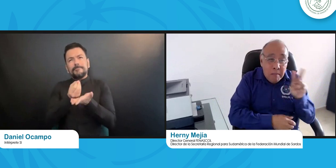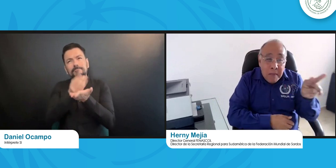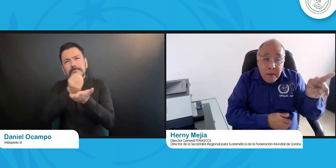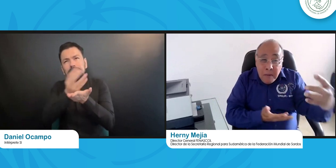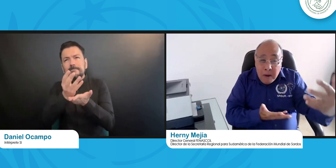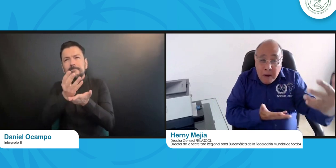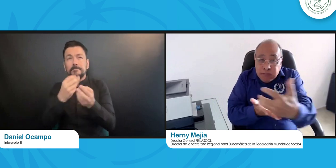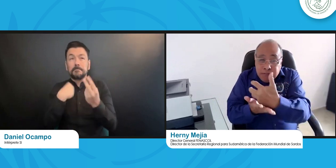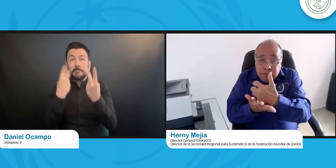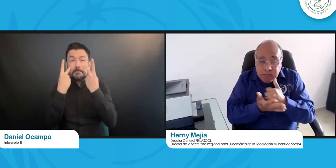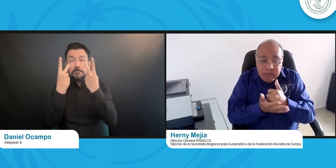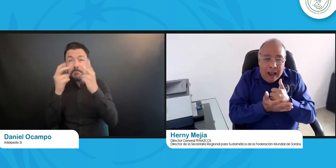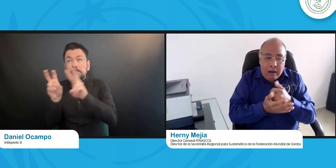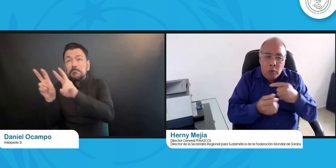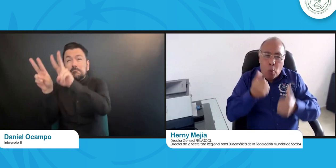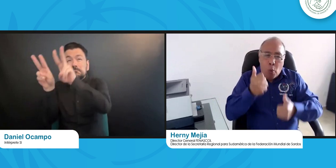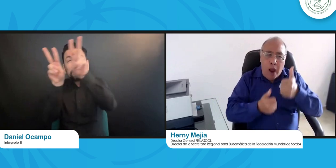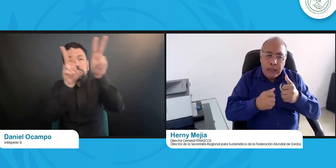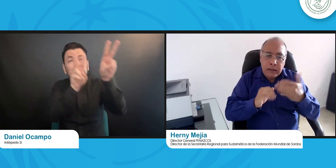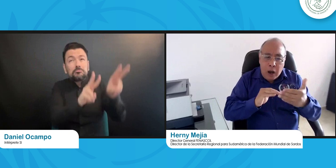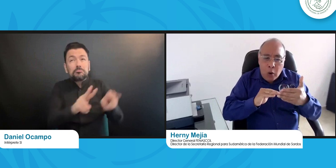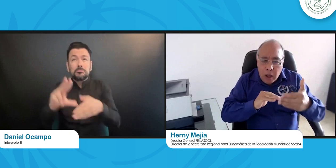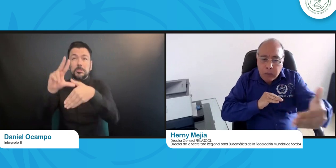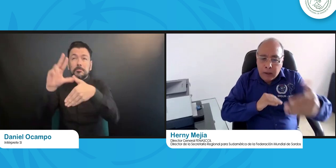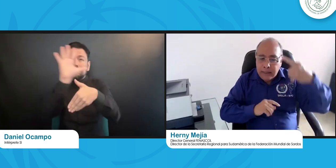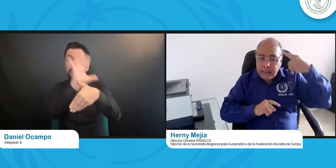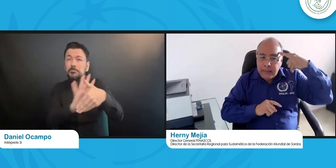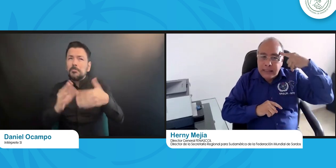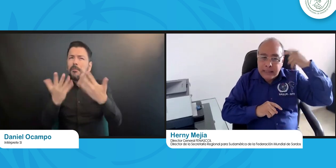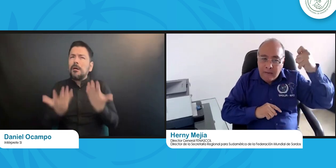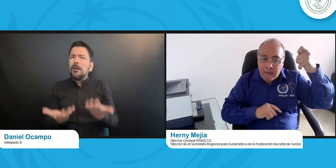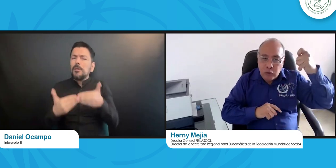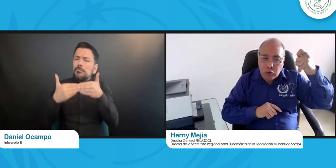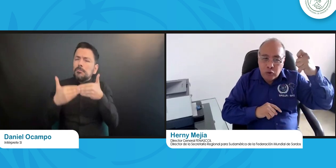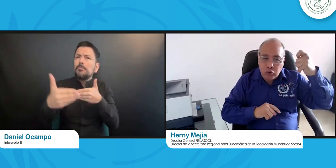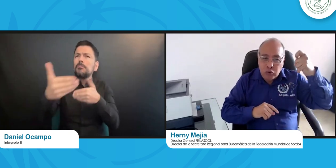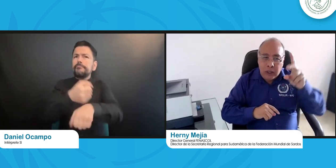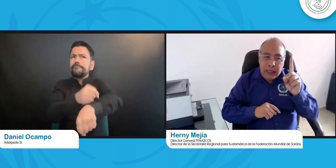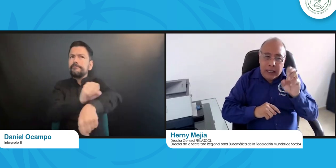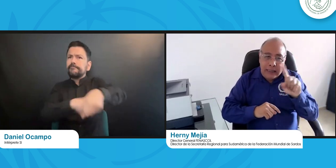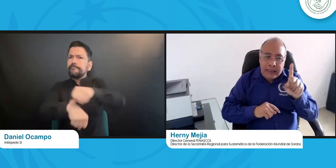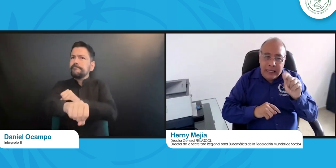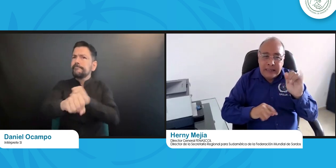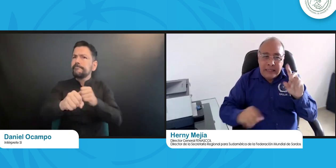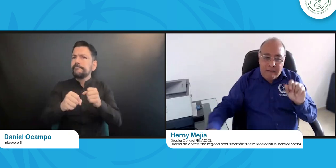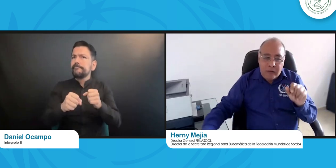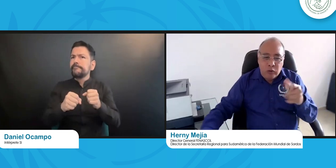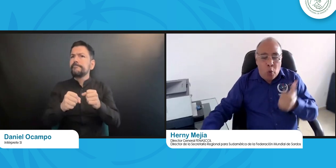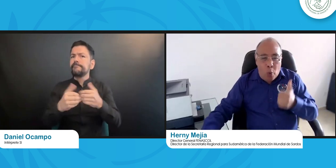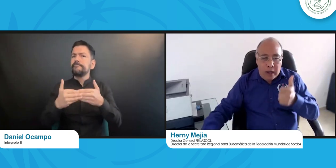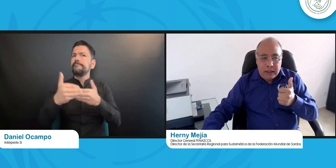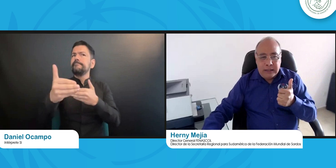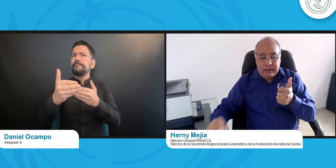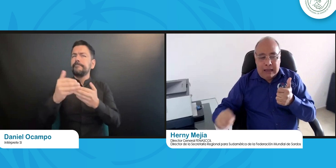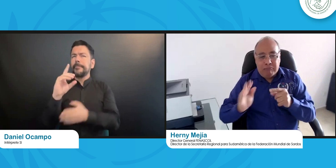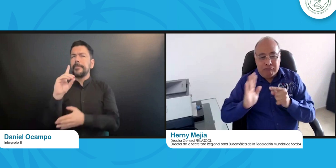gustaría contarles, dado a esa indagación, a ese levantamiento de información, cuáles son esos desafíos que de